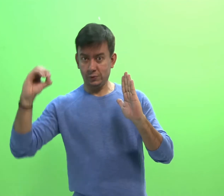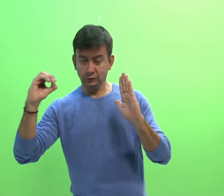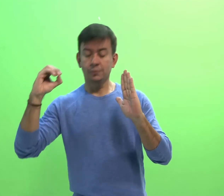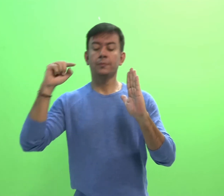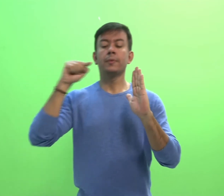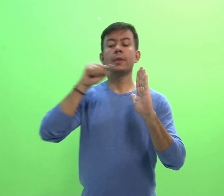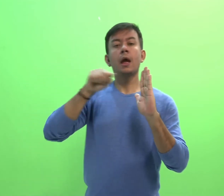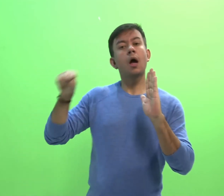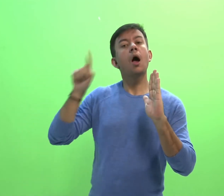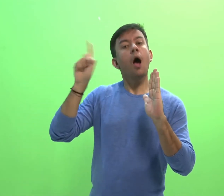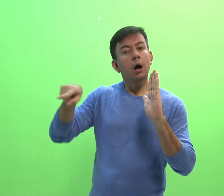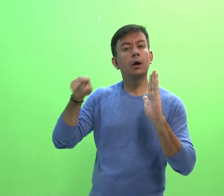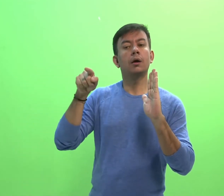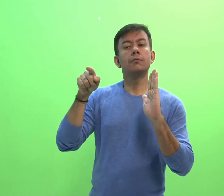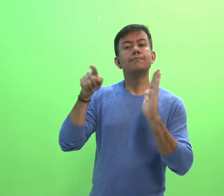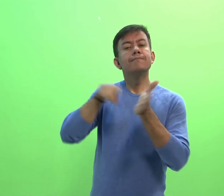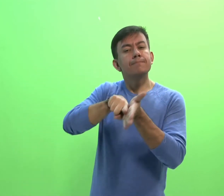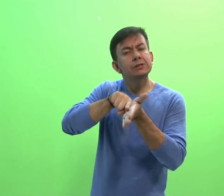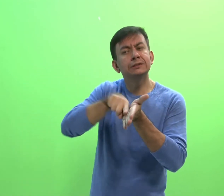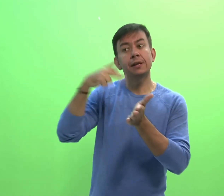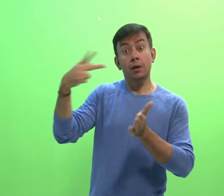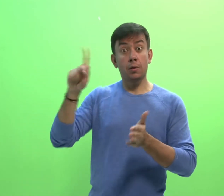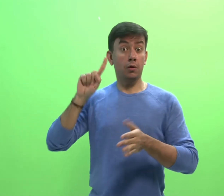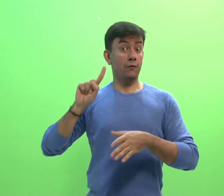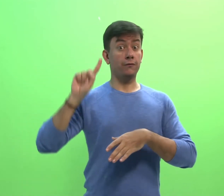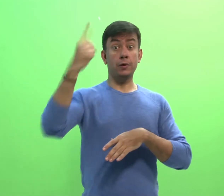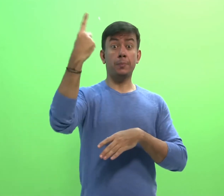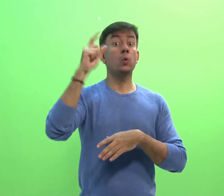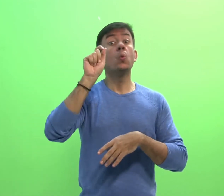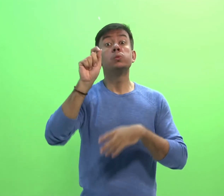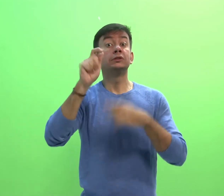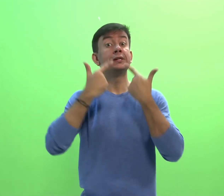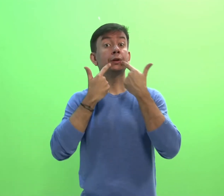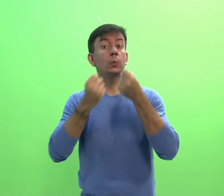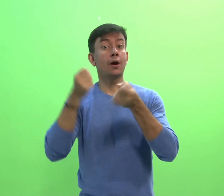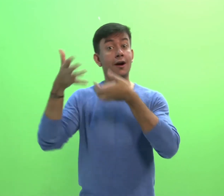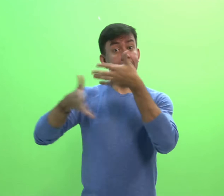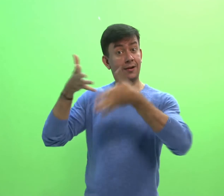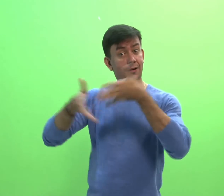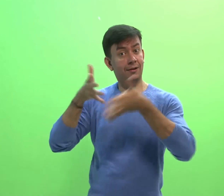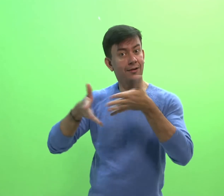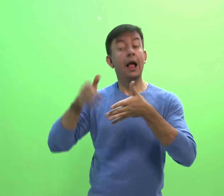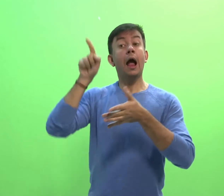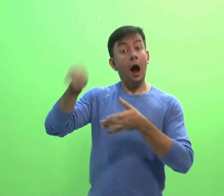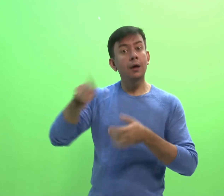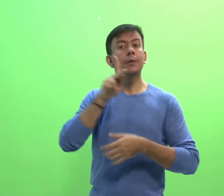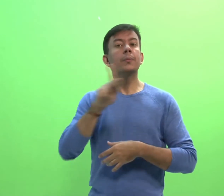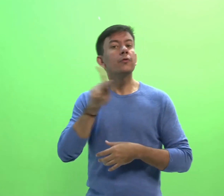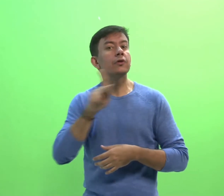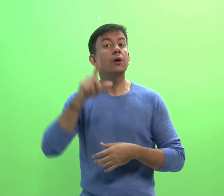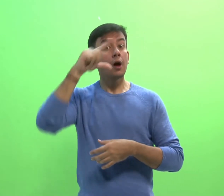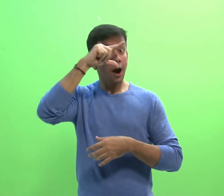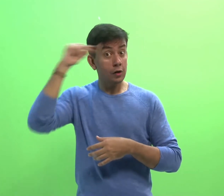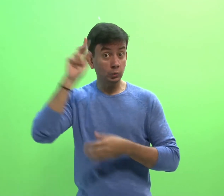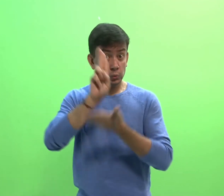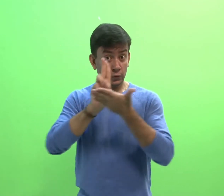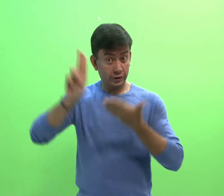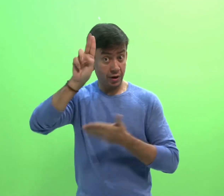primeiro linguista a pesquisar as línguas dos sinais. Ele é professor da Universidade Gallaudet. E ao ver